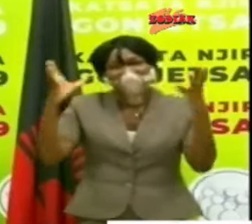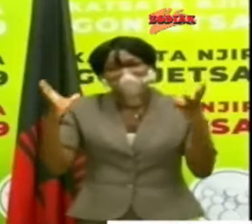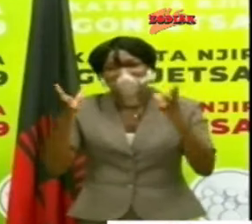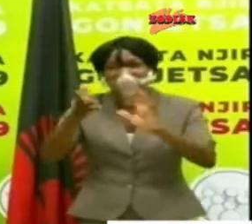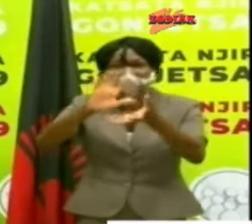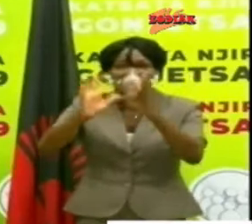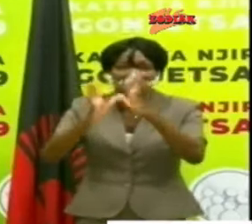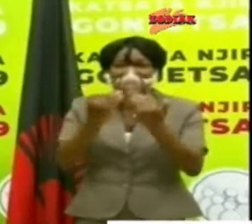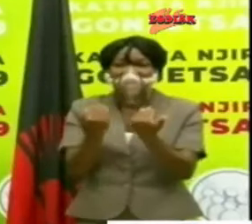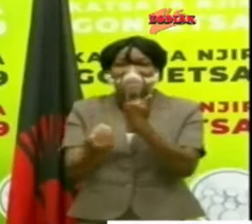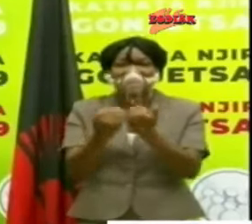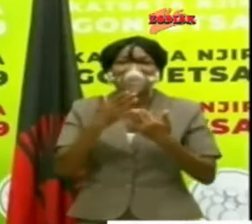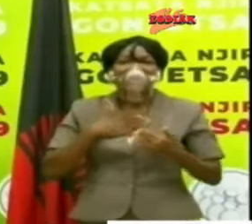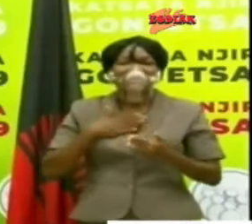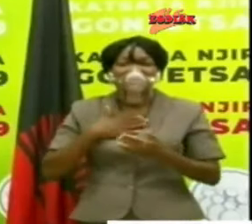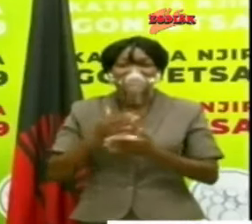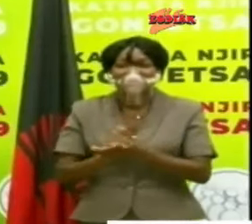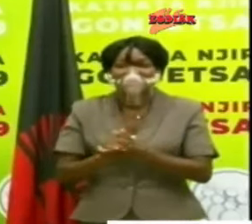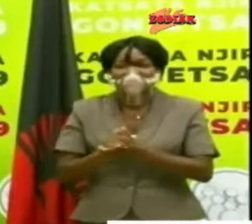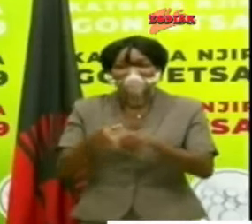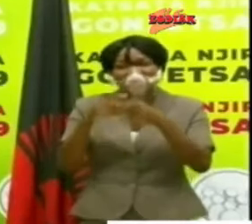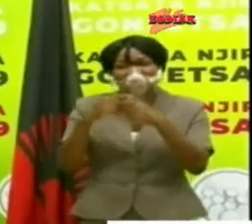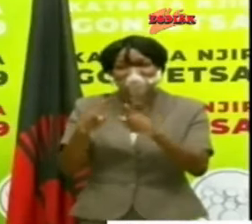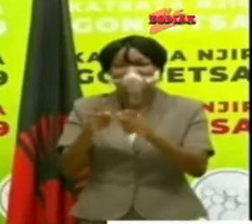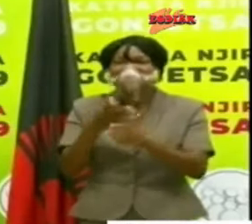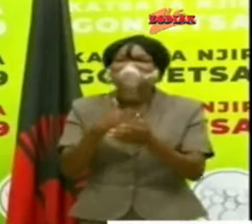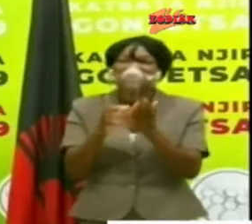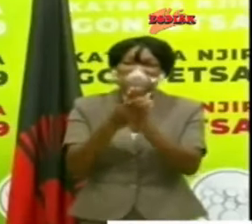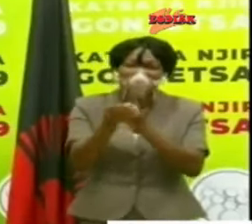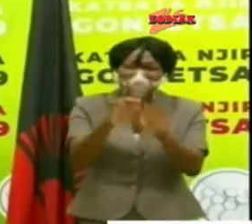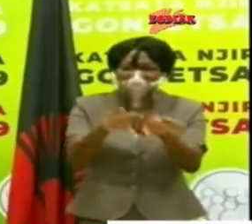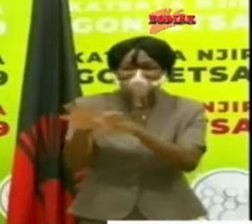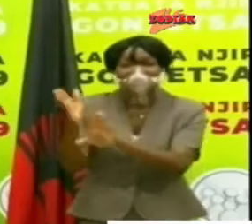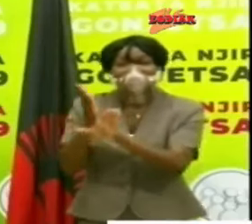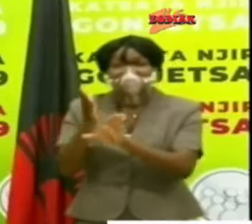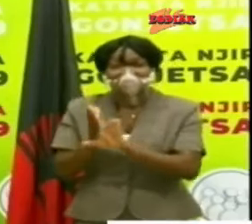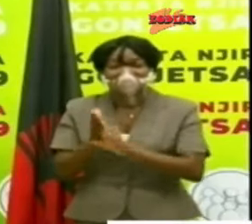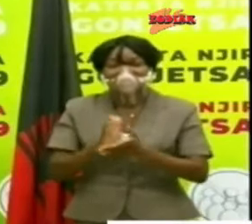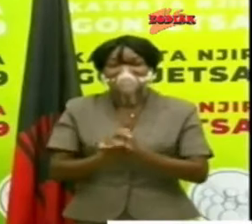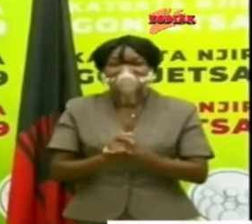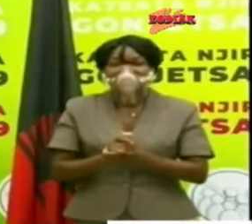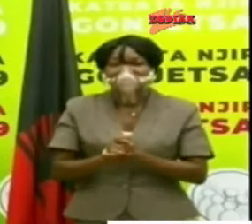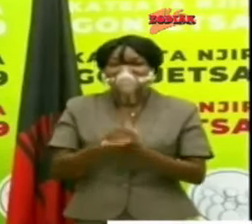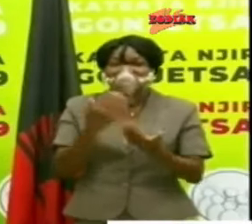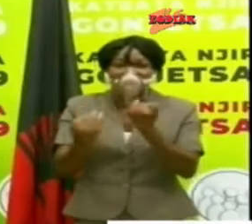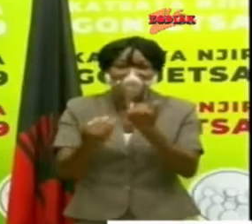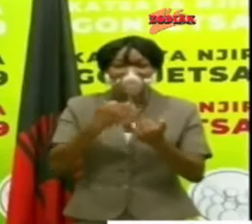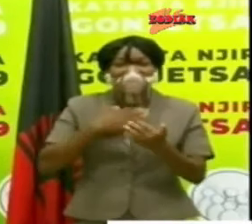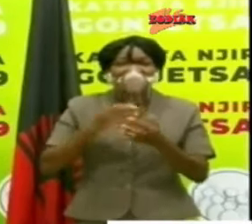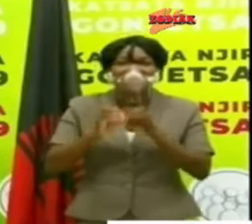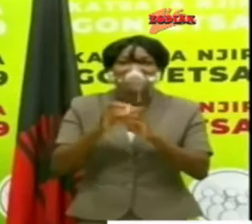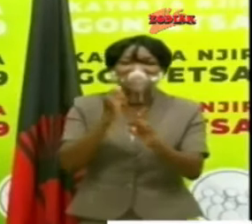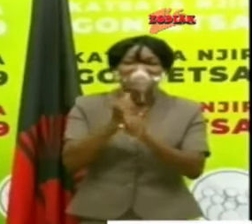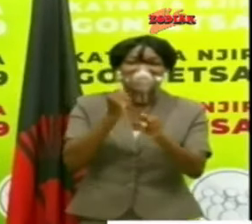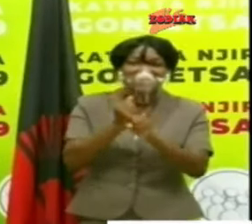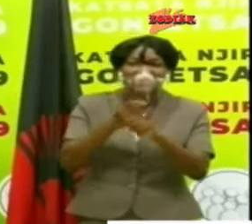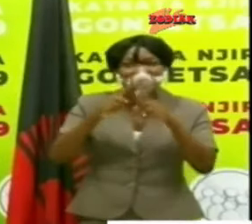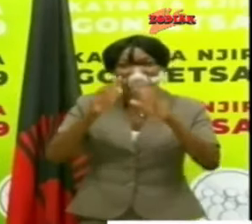makamaka kusamalirana athu, komanso kuti pakapezeke zipangizo zosiyana-siyana zimene ana athu amagwiritsa